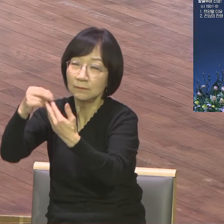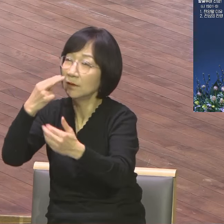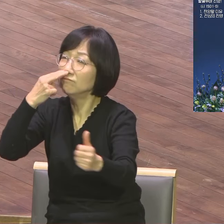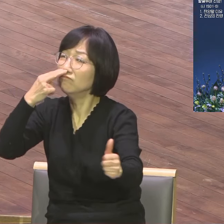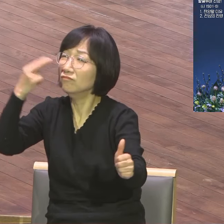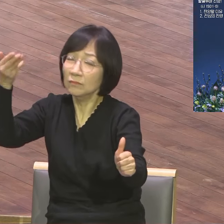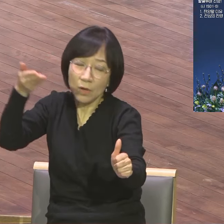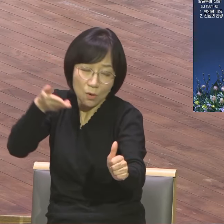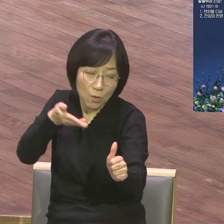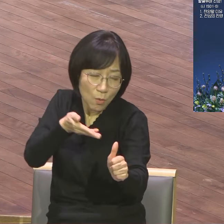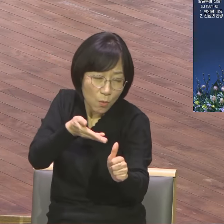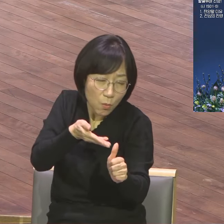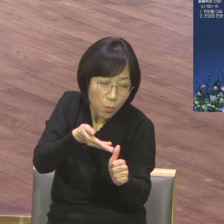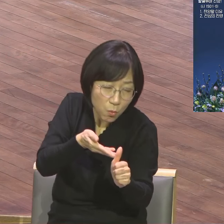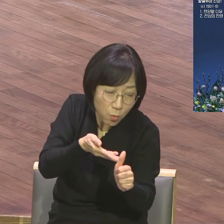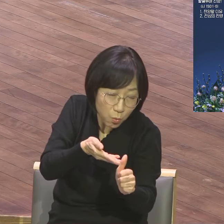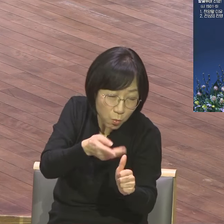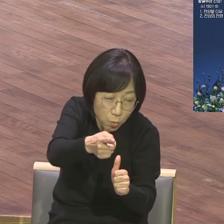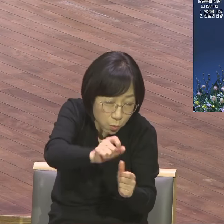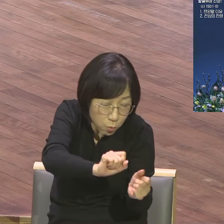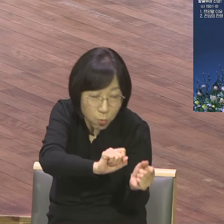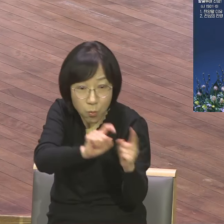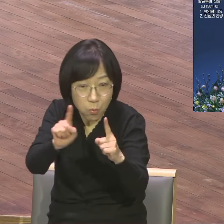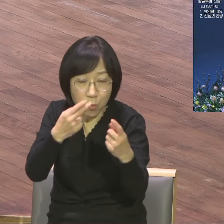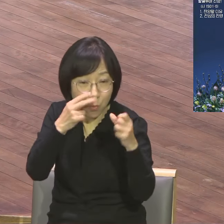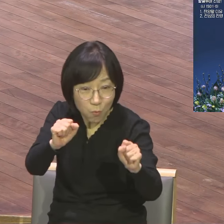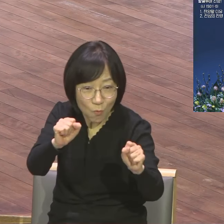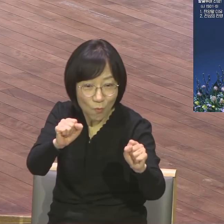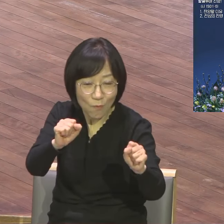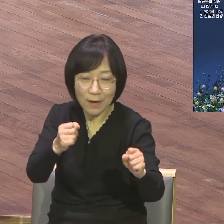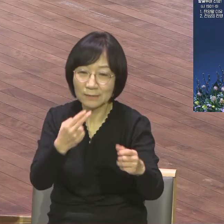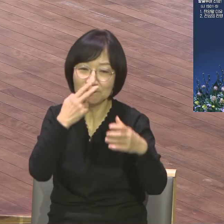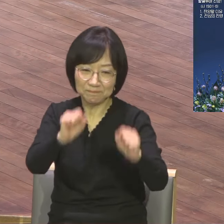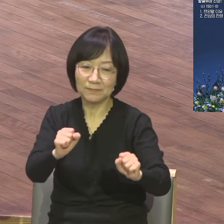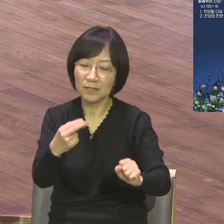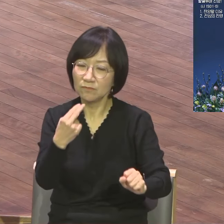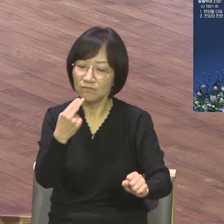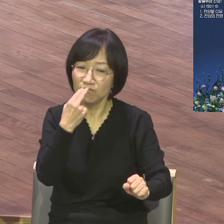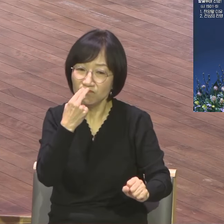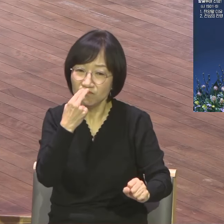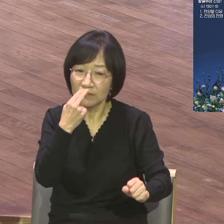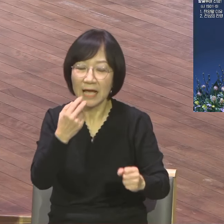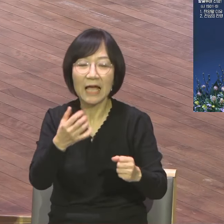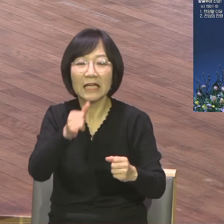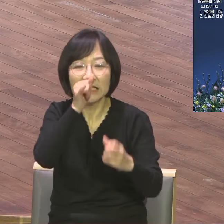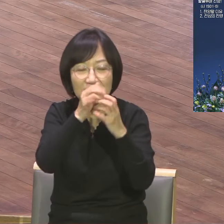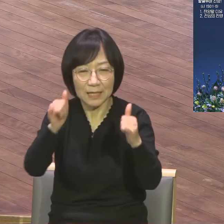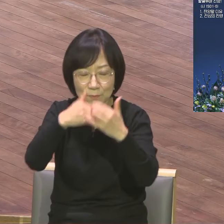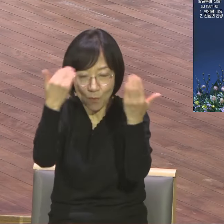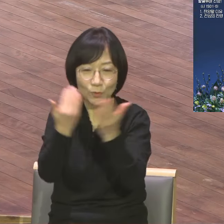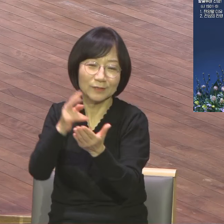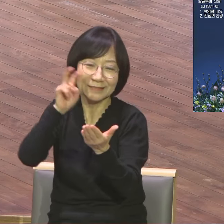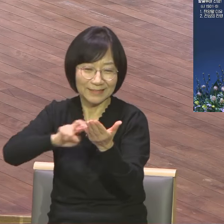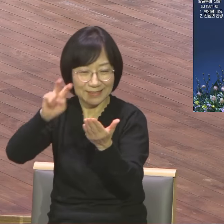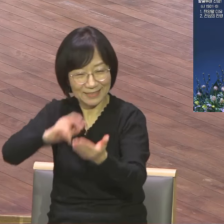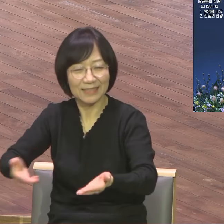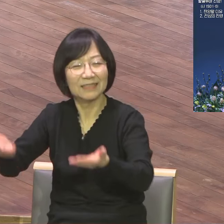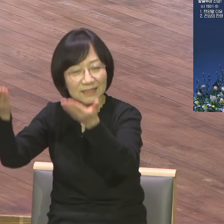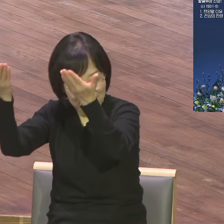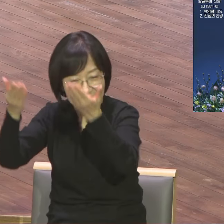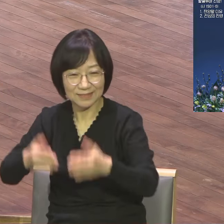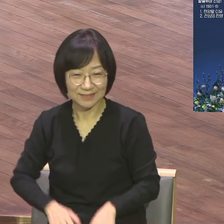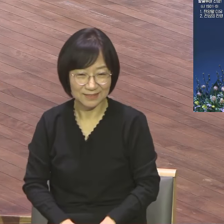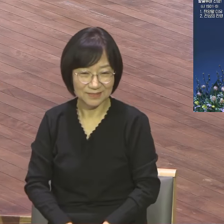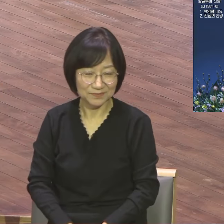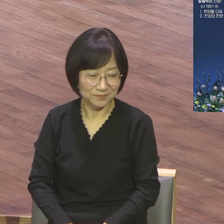그래서 호흡 있는 자만 찬양하라 그랬어요. 호흡, 호흡. 그래서 이걸 가지고 한 설교가는요, 하나님이